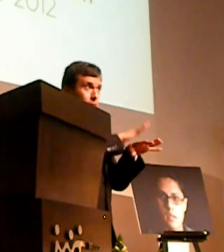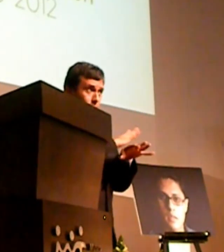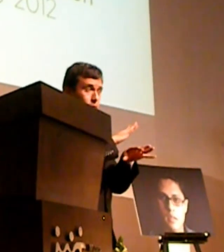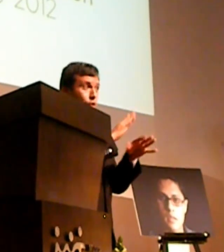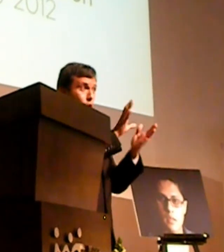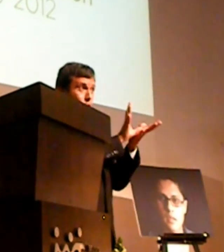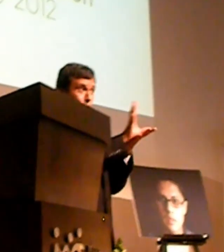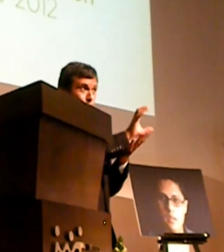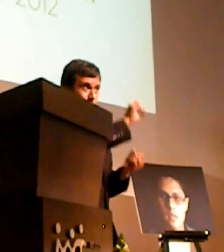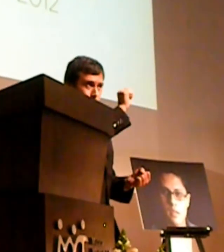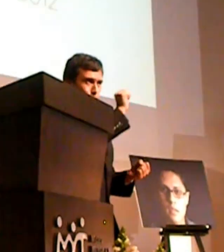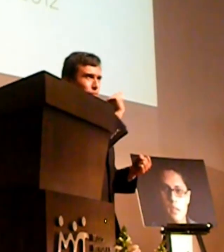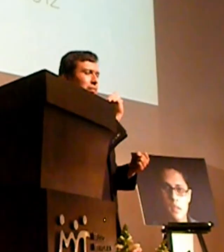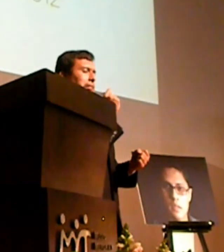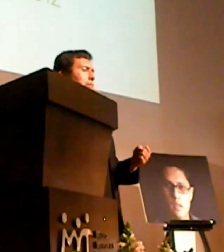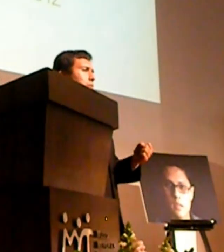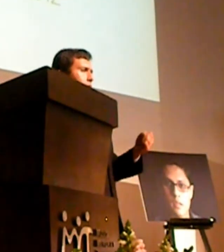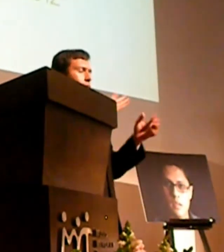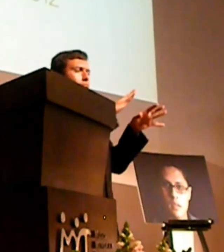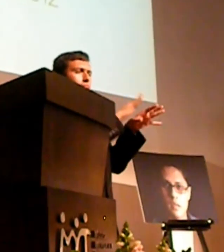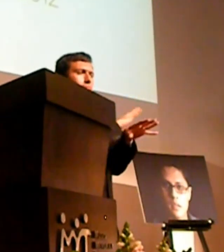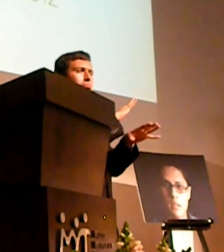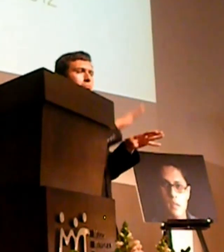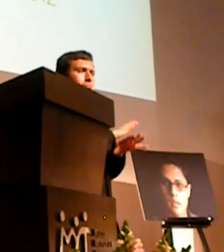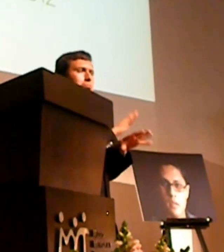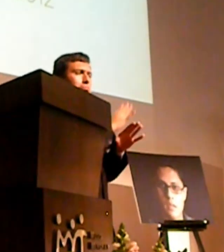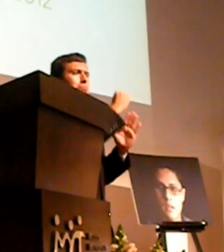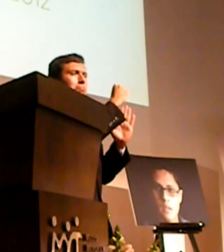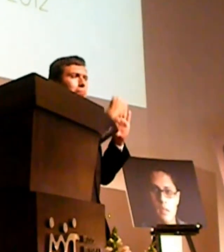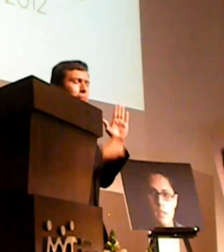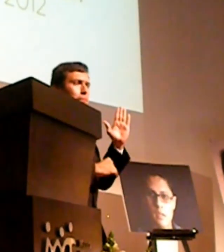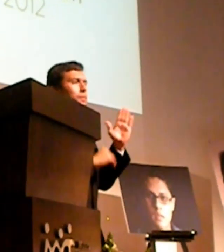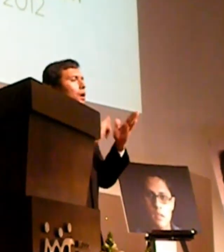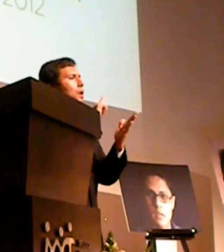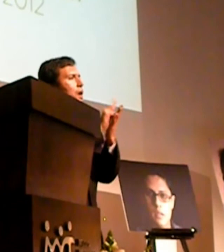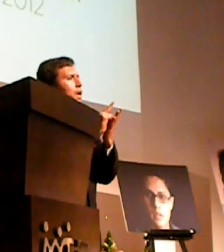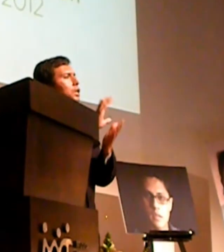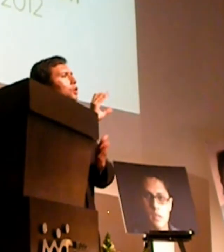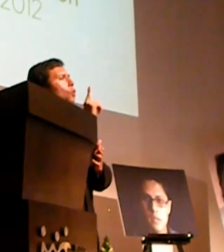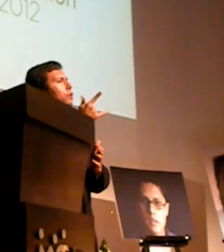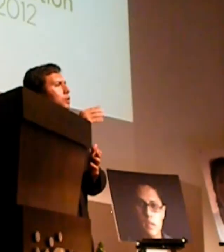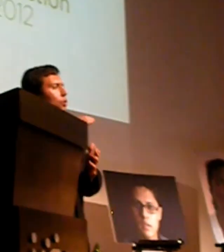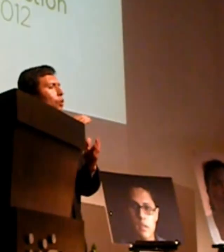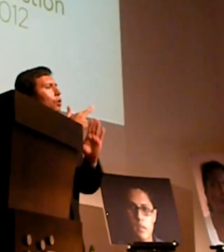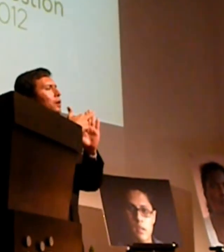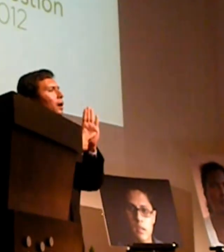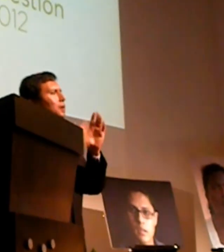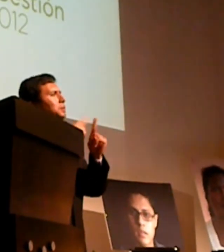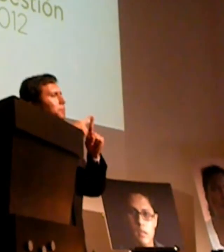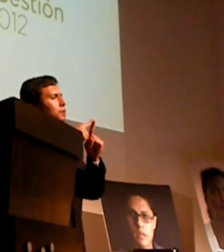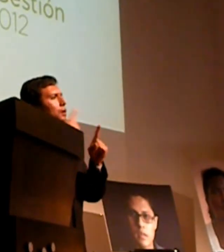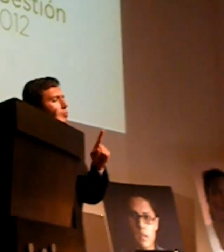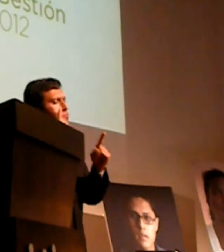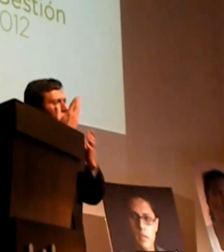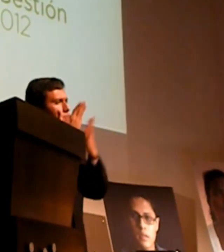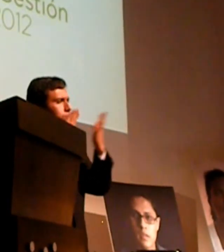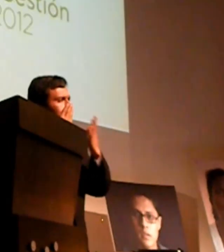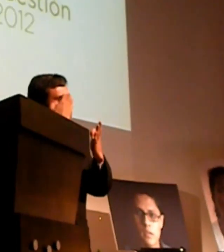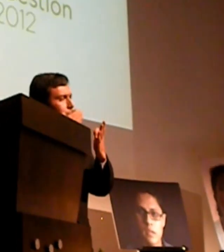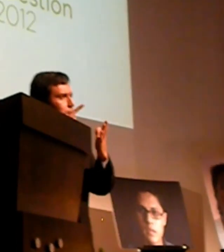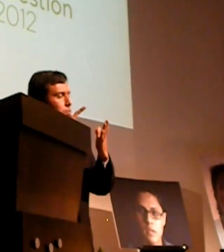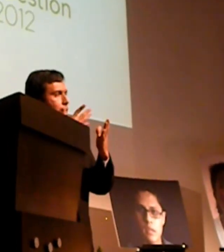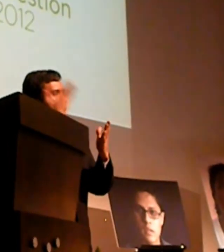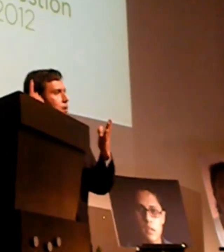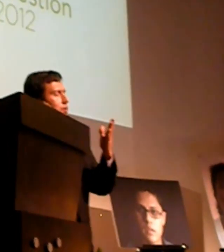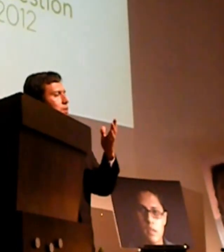reformas constitucionales recientes, revisando los contenidos de leyes, códigos y reglamentos que fueron hechos con otra perspectiva